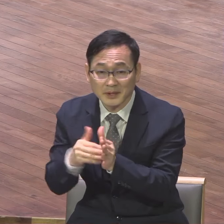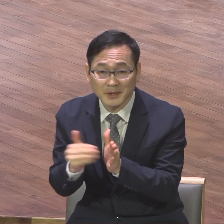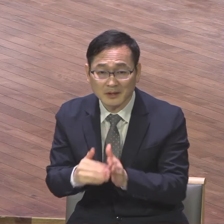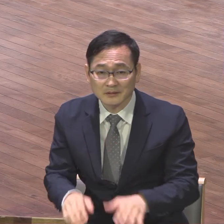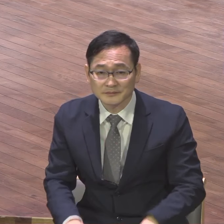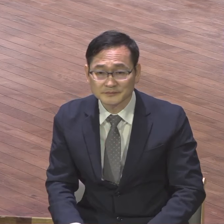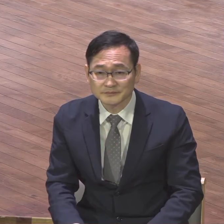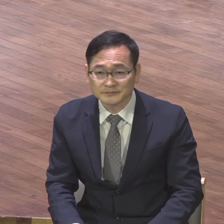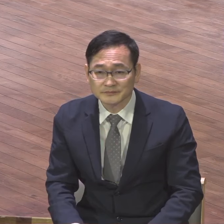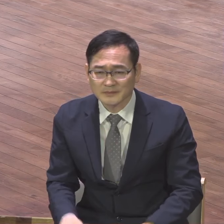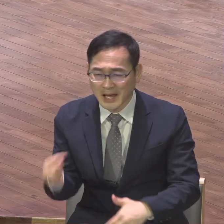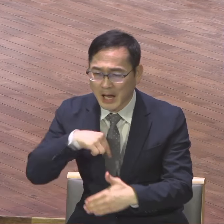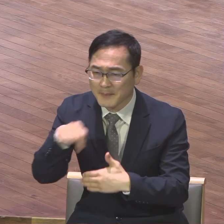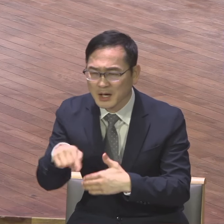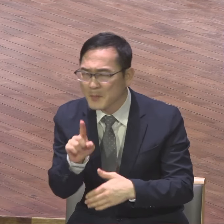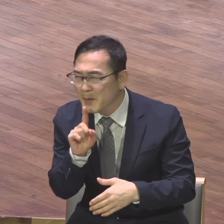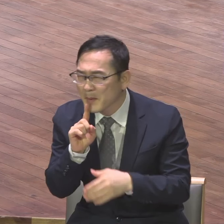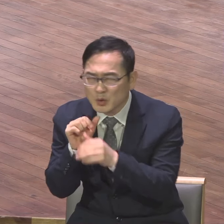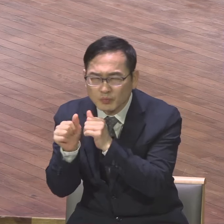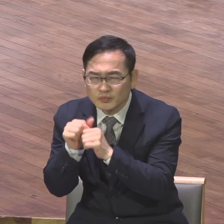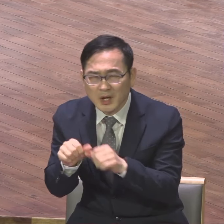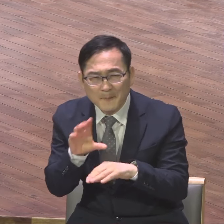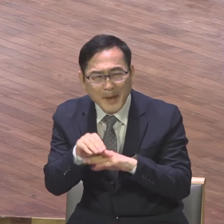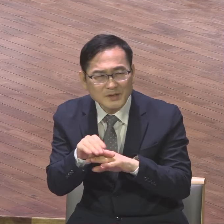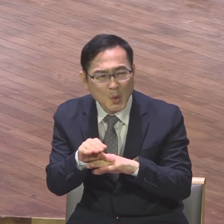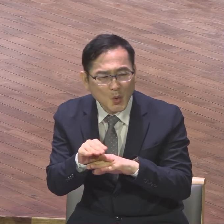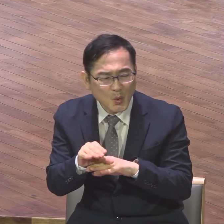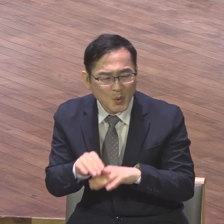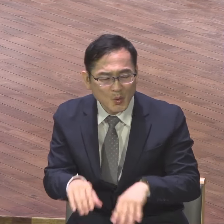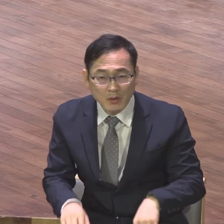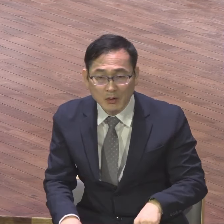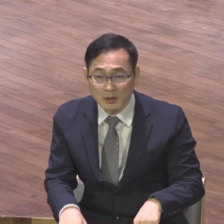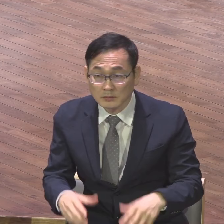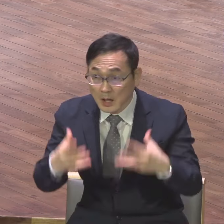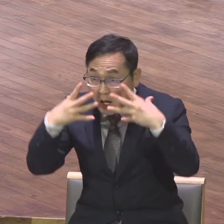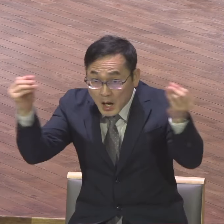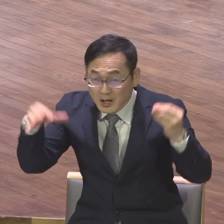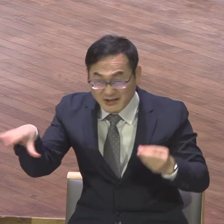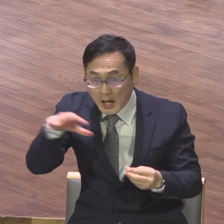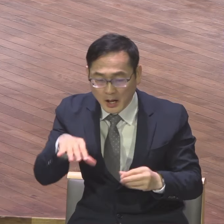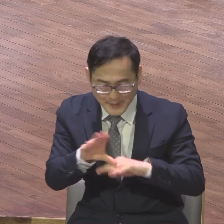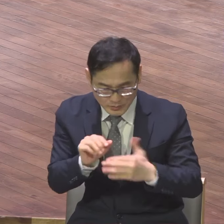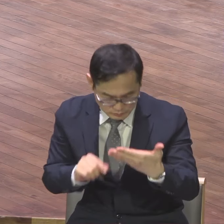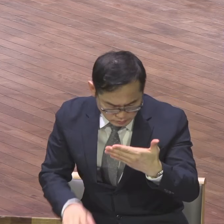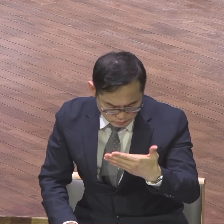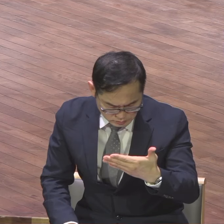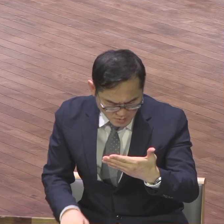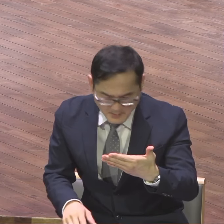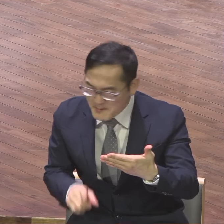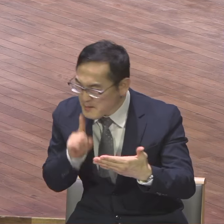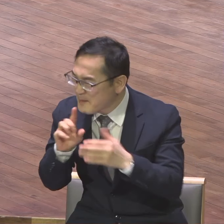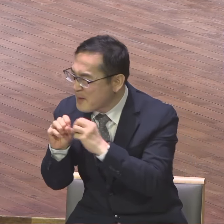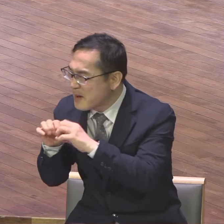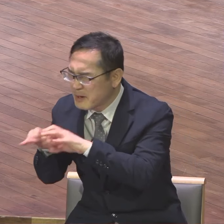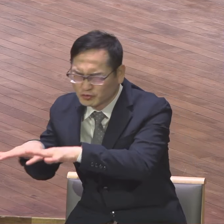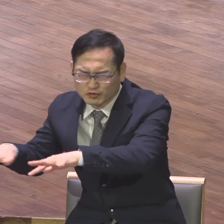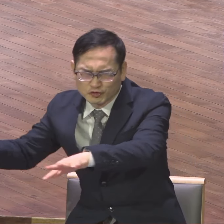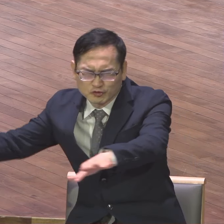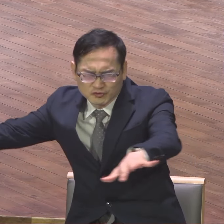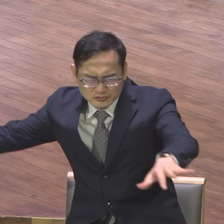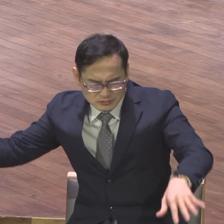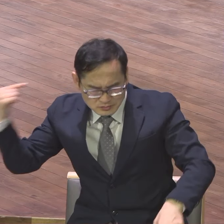뭐 안팎에서 무슨 말이 와 우리 교회 방송 엄청 많이 듣는가 봐요 그렇게 났는데 여러분